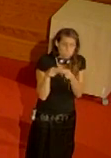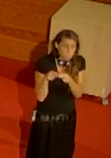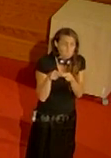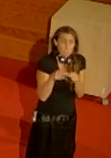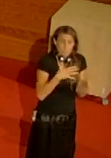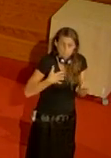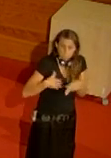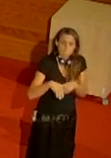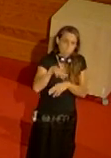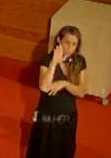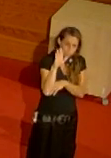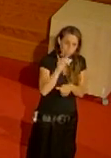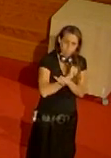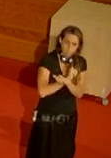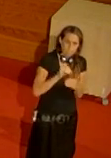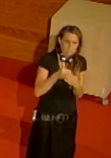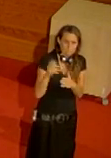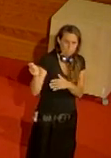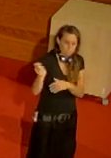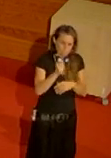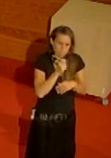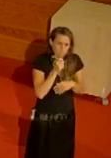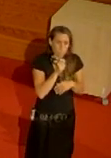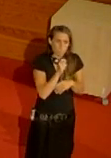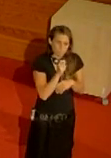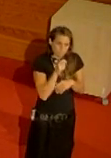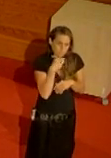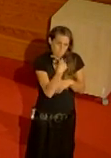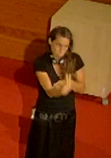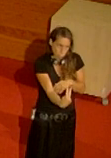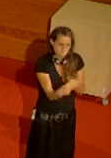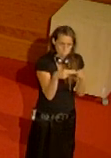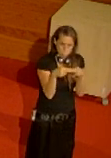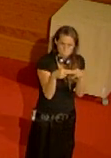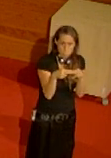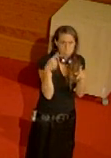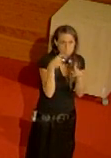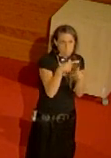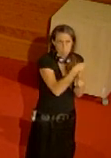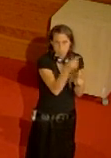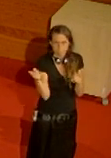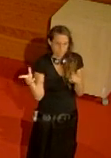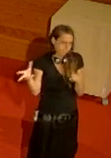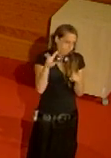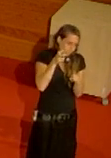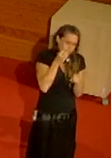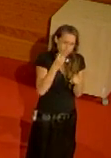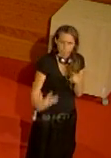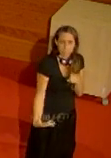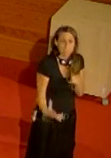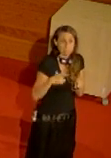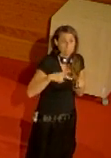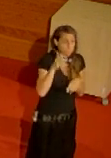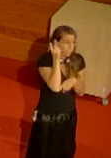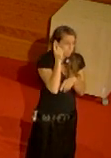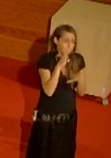mano esperamos a tener el micrófono hablamos cerca del micrófono para facilitar que todo el mundo pueda escuchar por favor silenciar o